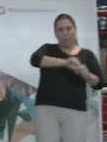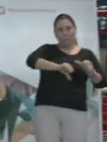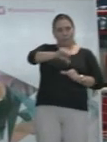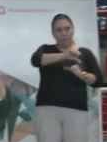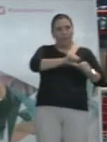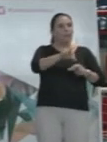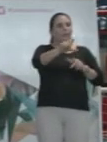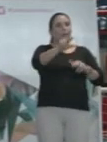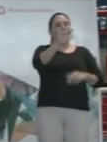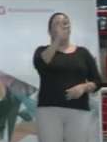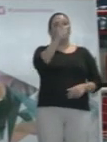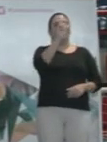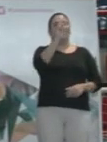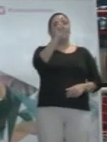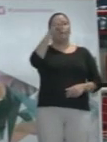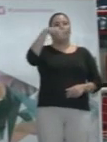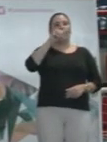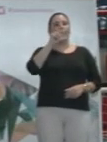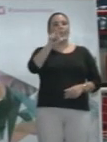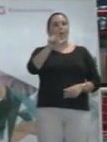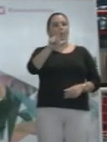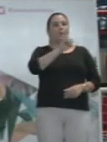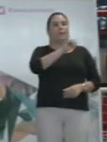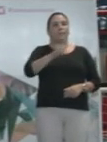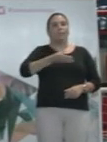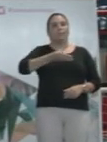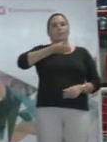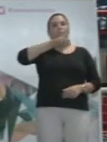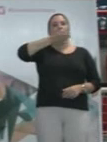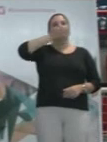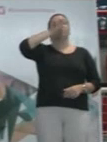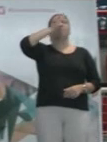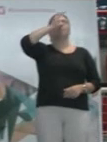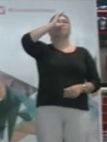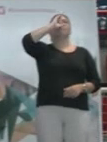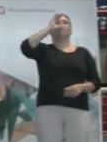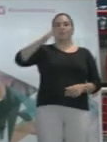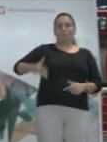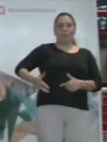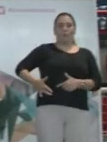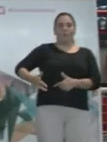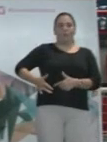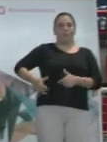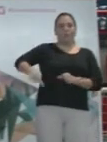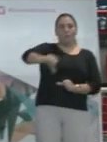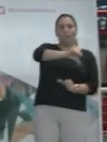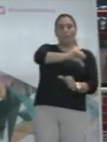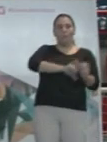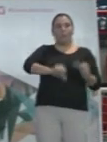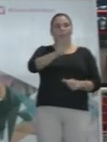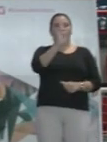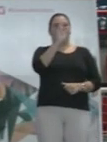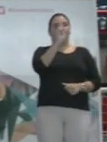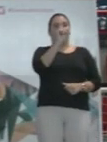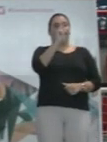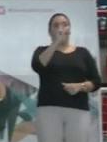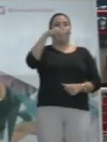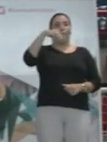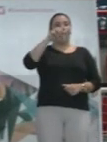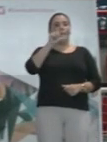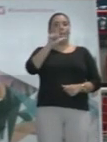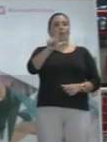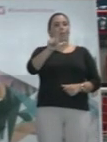formol. Então se você ingerir esse álcool no fígado, ele vai formar um formol. E o formol ele é